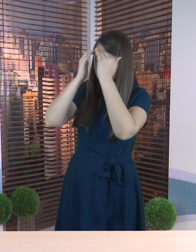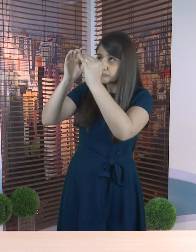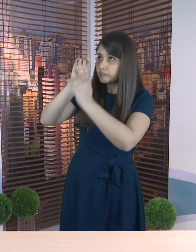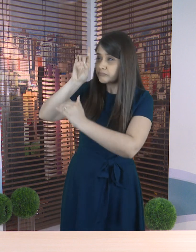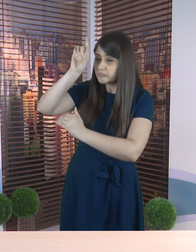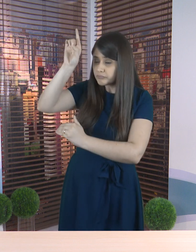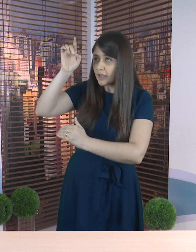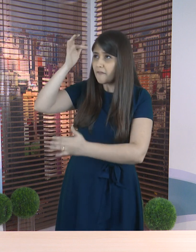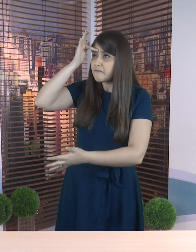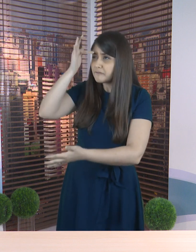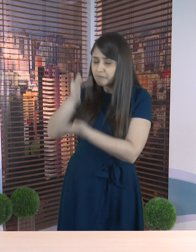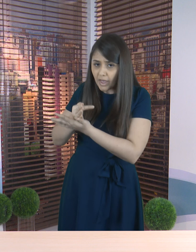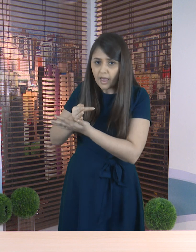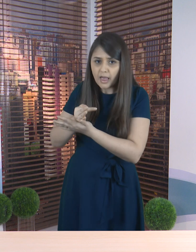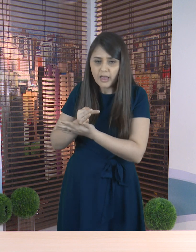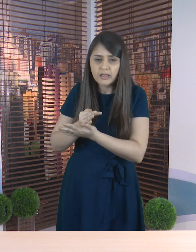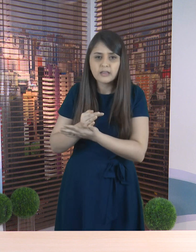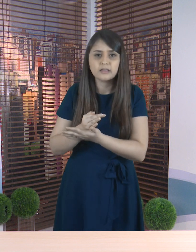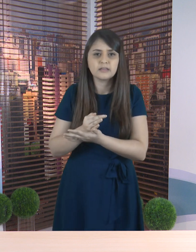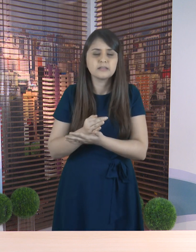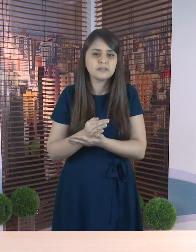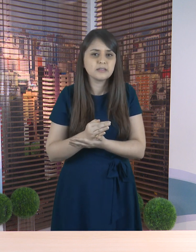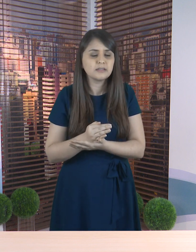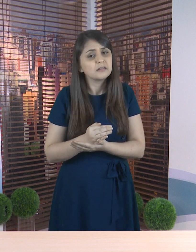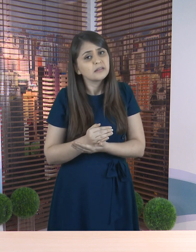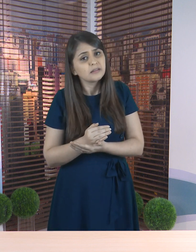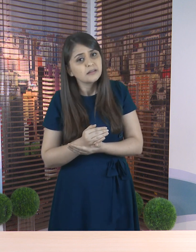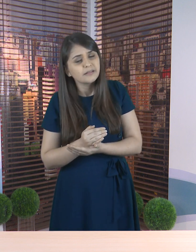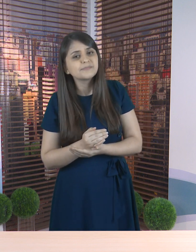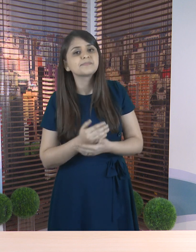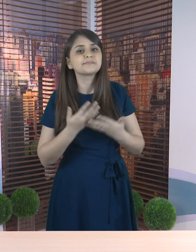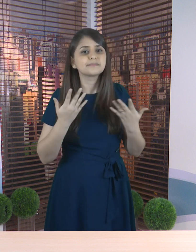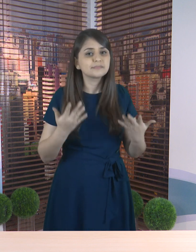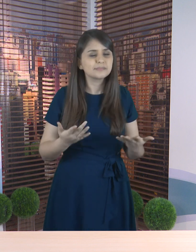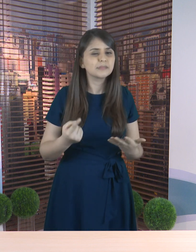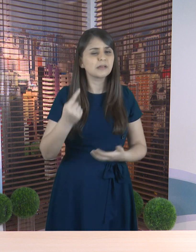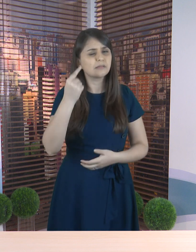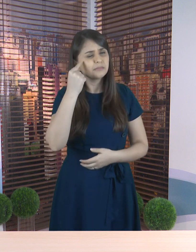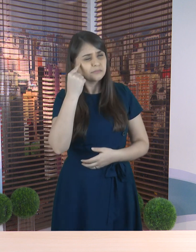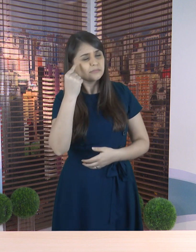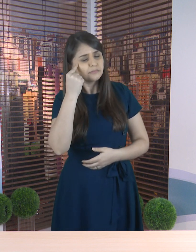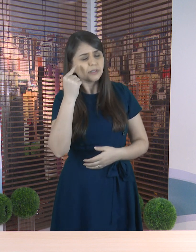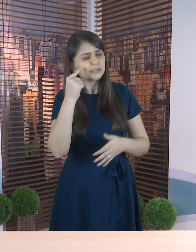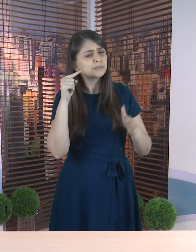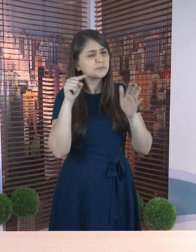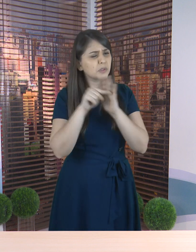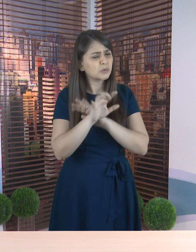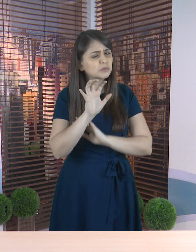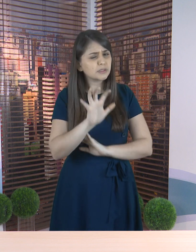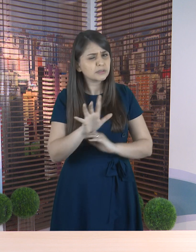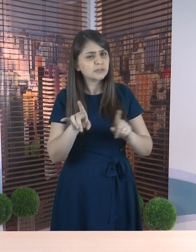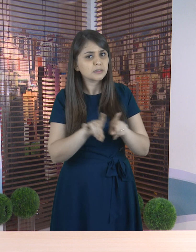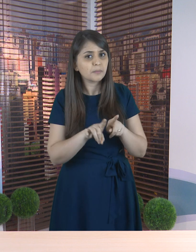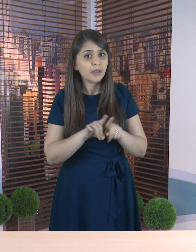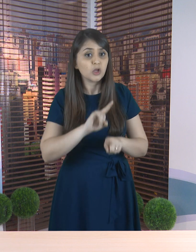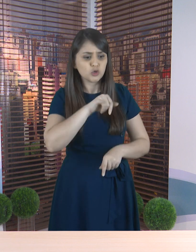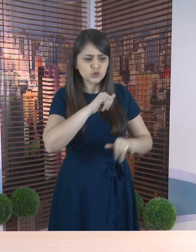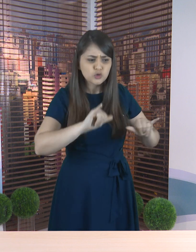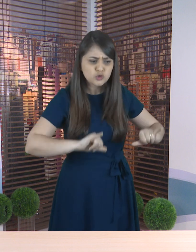pergunta e essa experiência. Jó a experimentou e padeceu. Ele externa